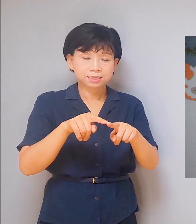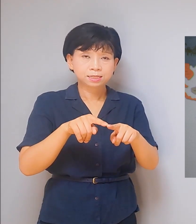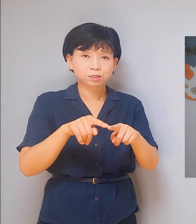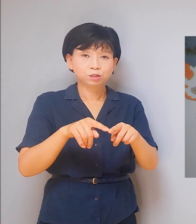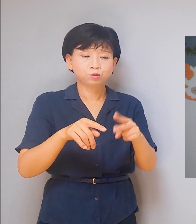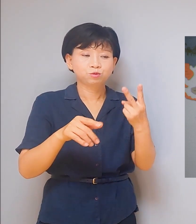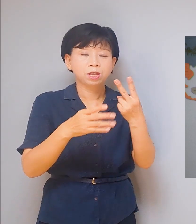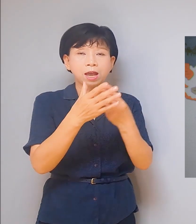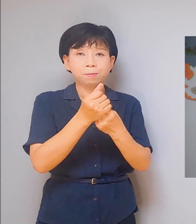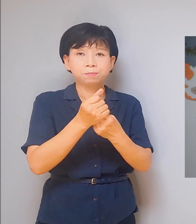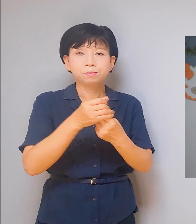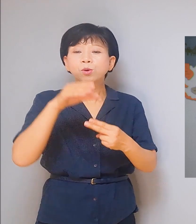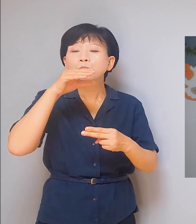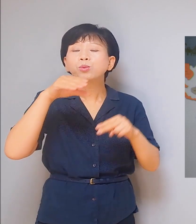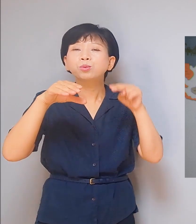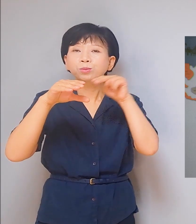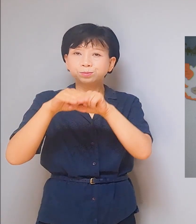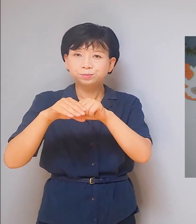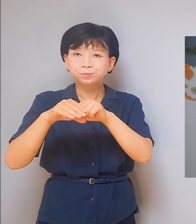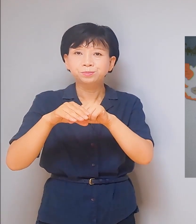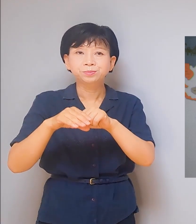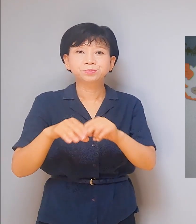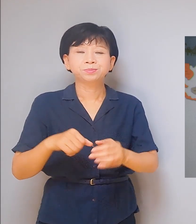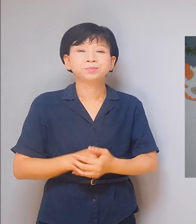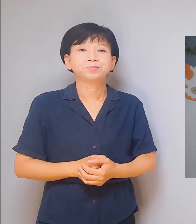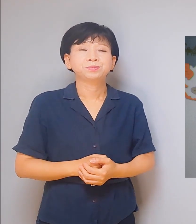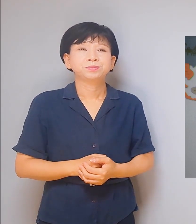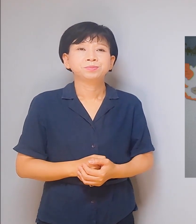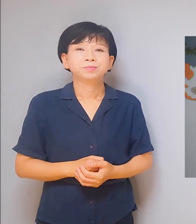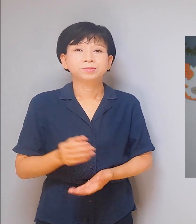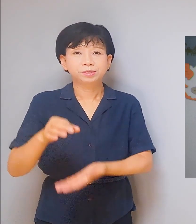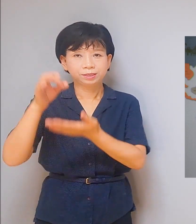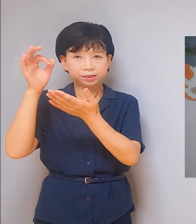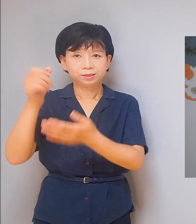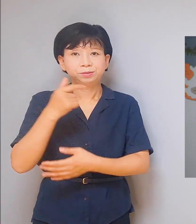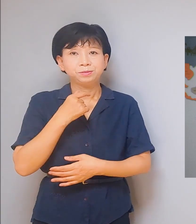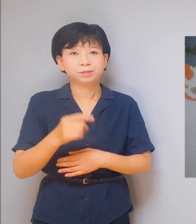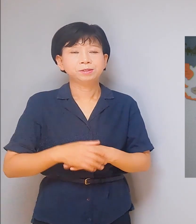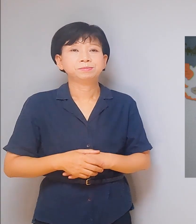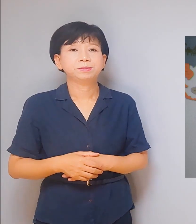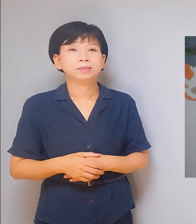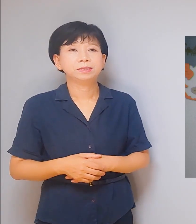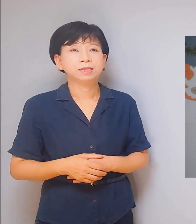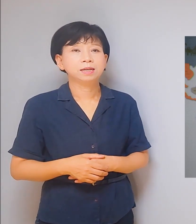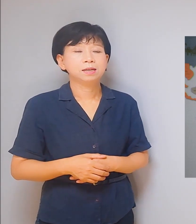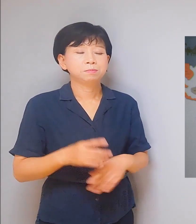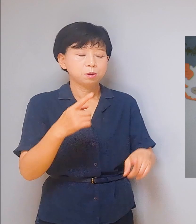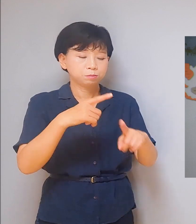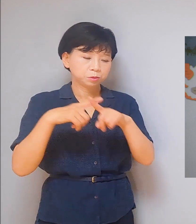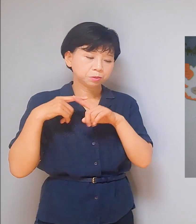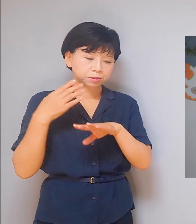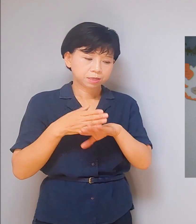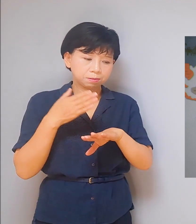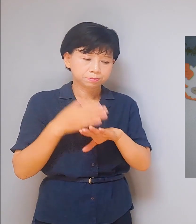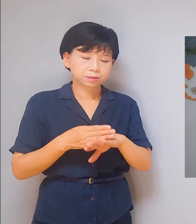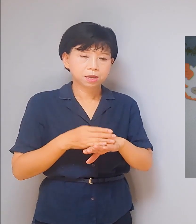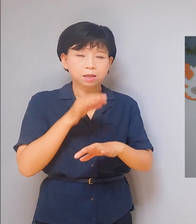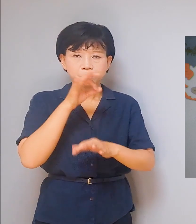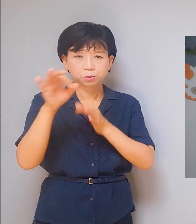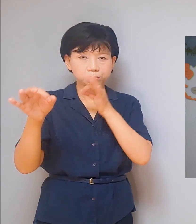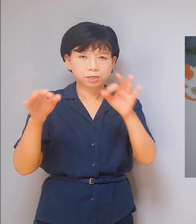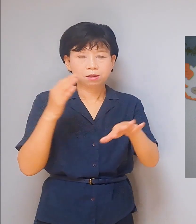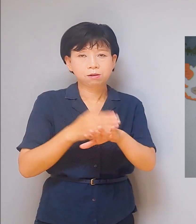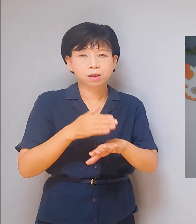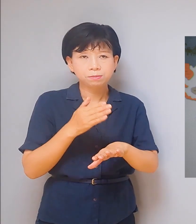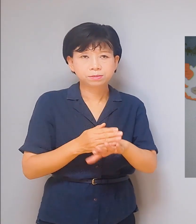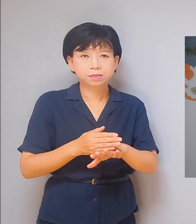드려드리면 될 것 같습니다. 우리 여기 종이에 보니까 그런 내용이 있죠. 뒷면에 보면 무조건 감사, 소리내어